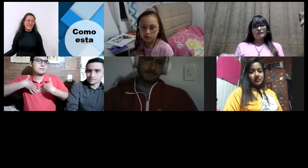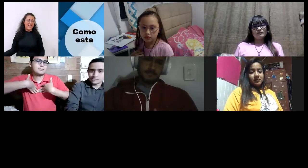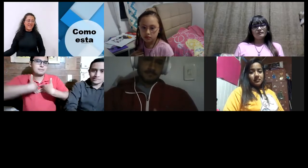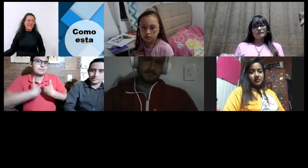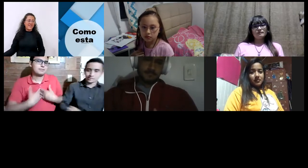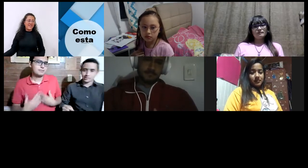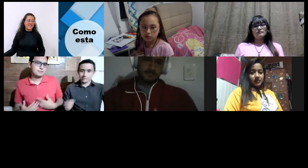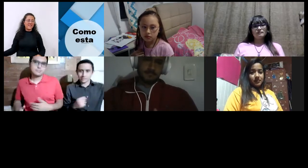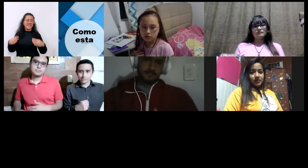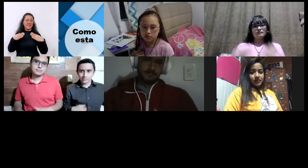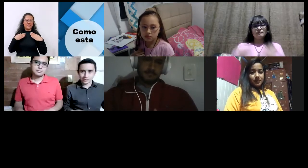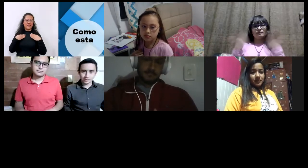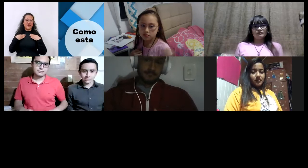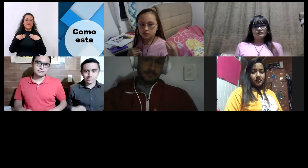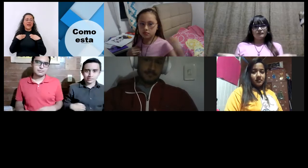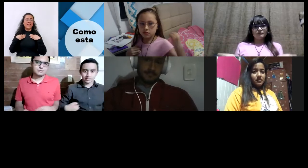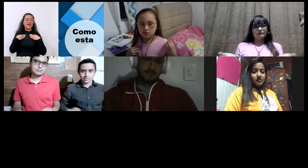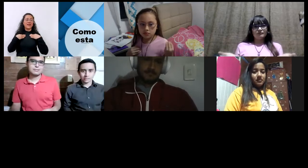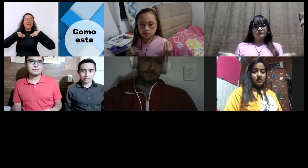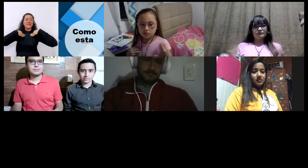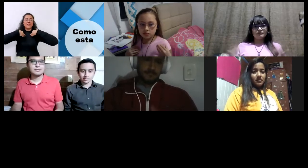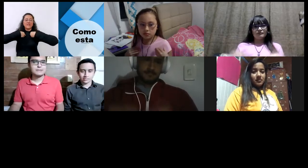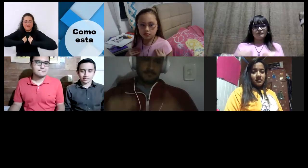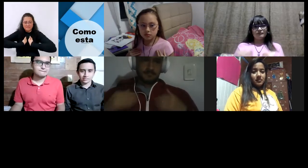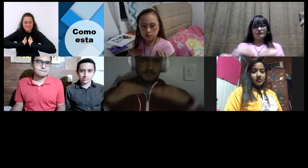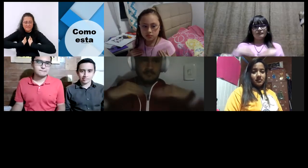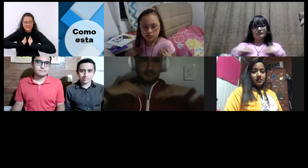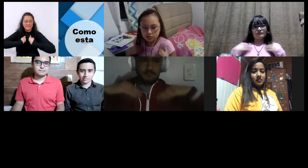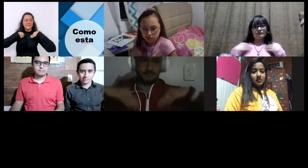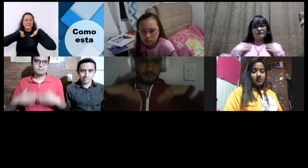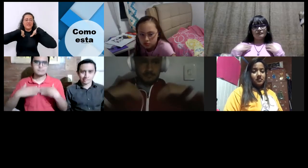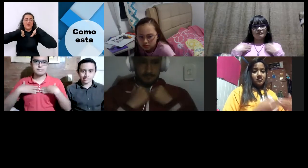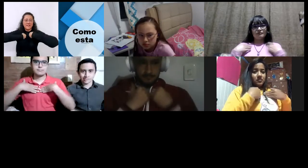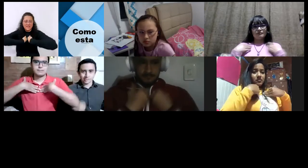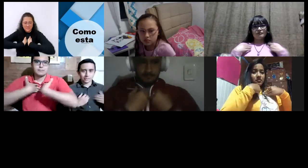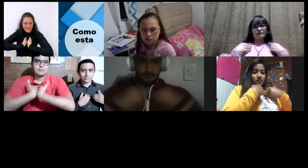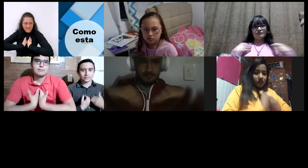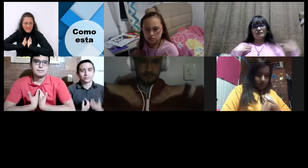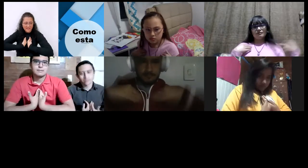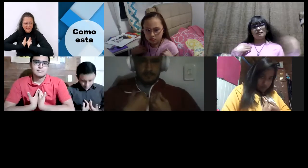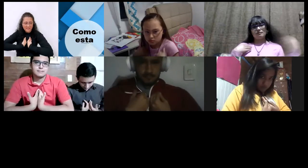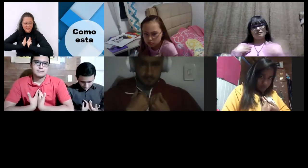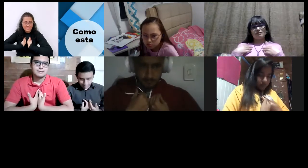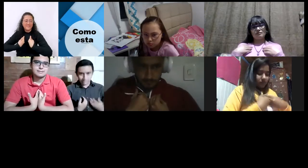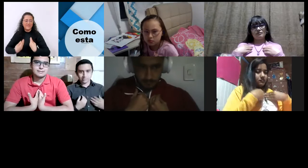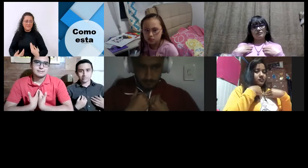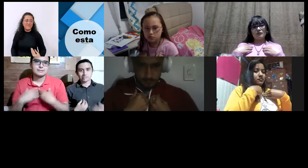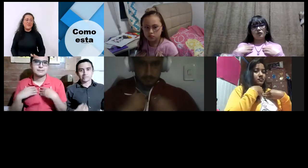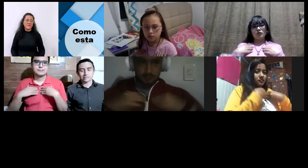Ok. Está cansado aquí y baja hacia el frente. Muy